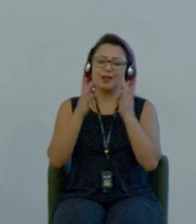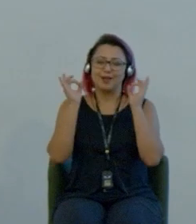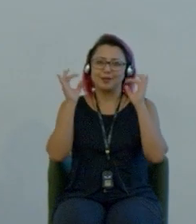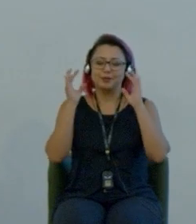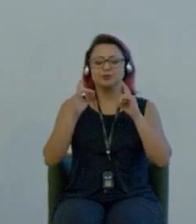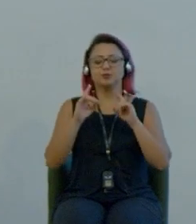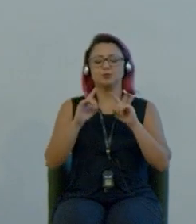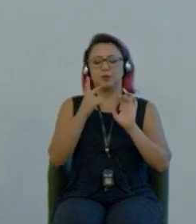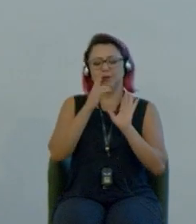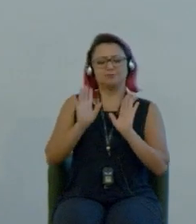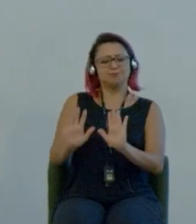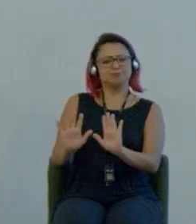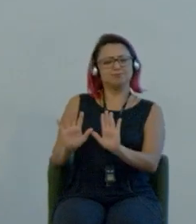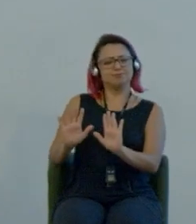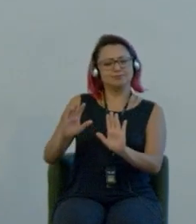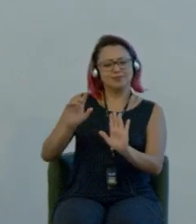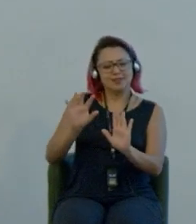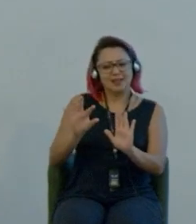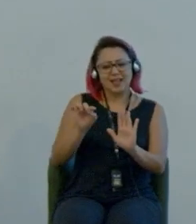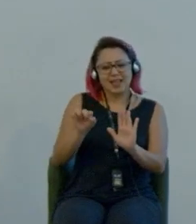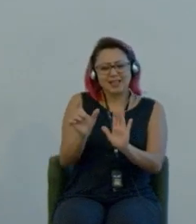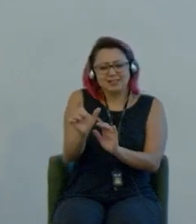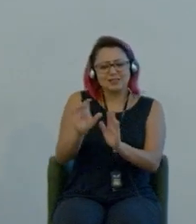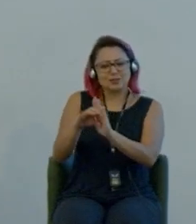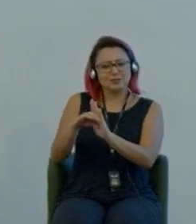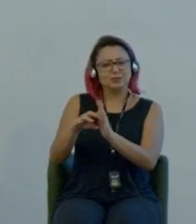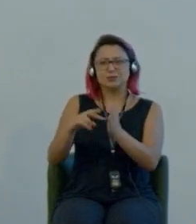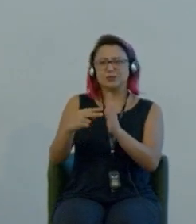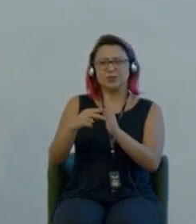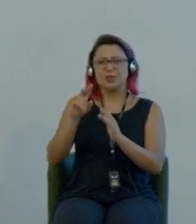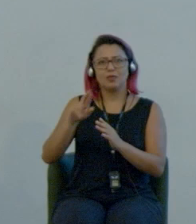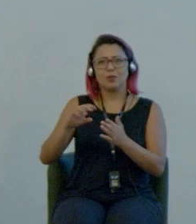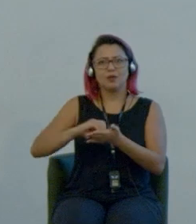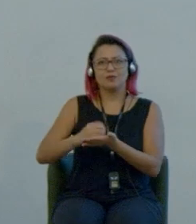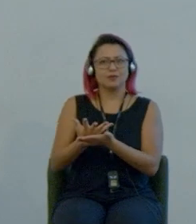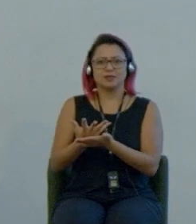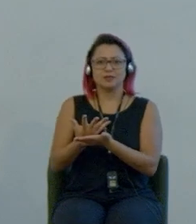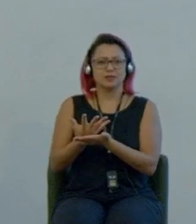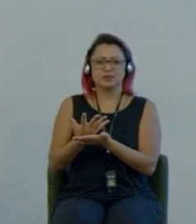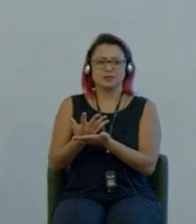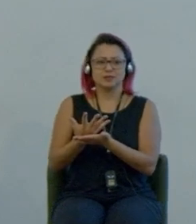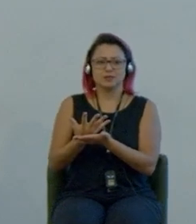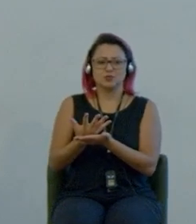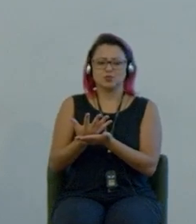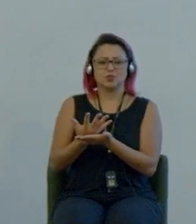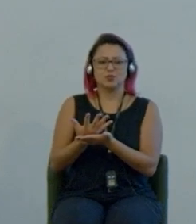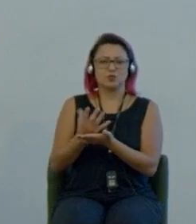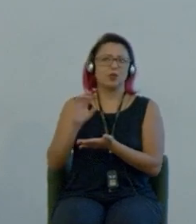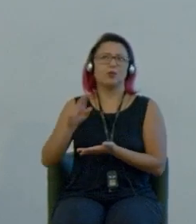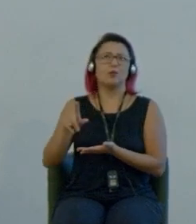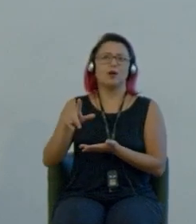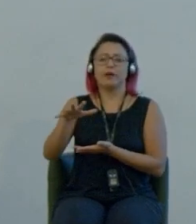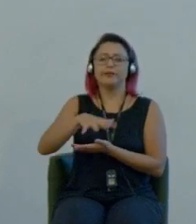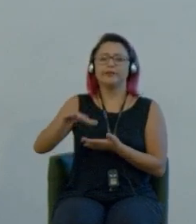la terraformation, c'est pas un truc de science-fiction et de SpaceX qui va